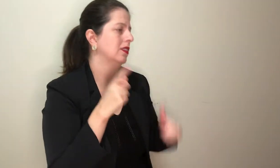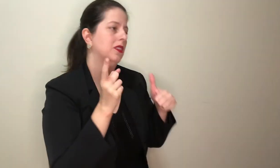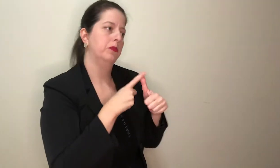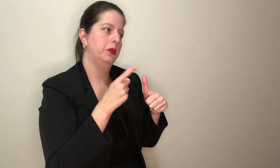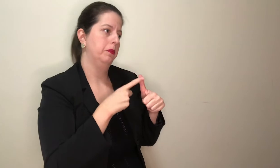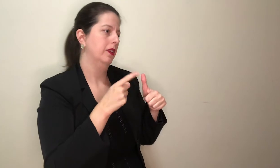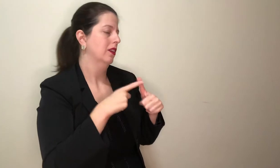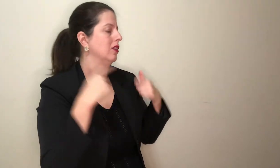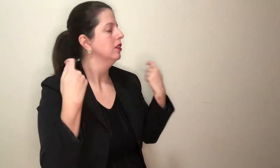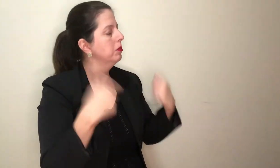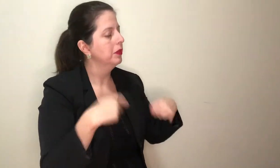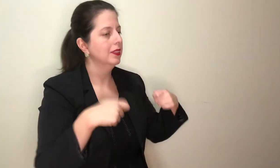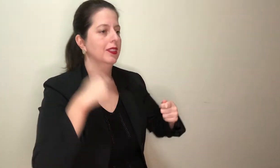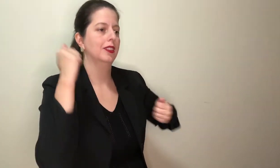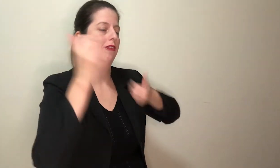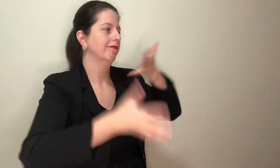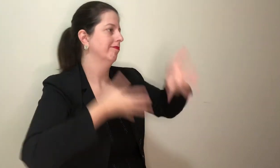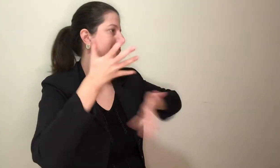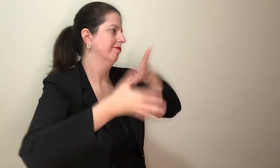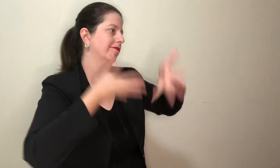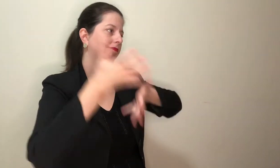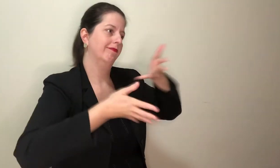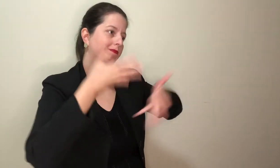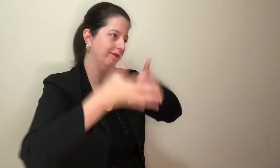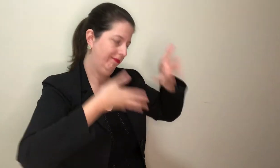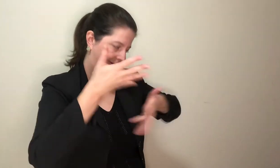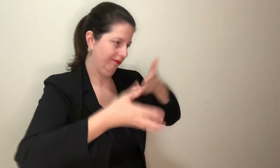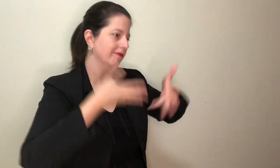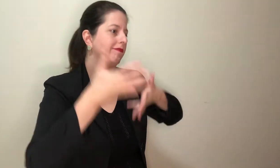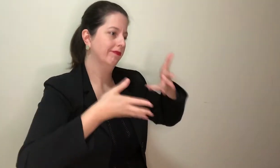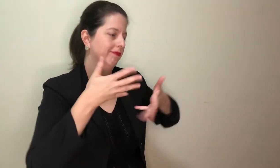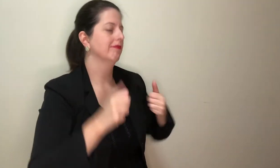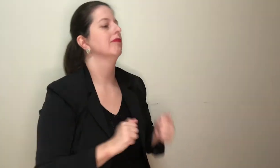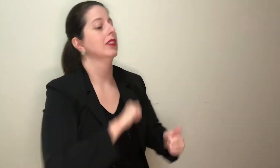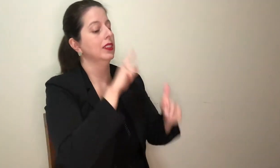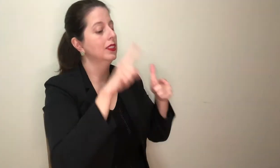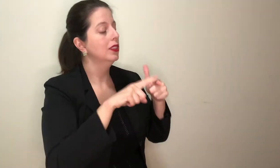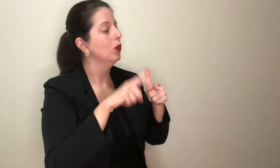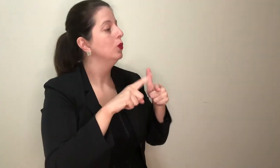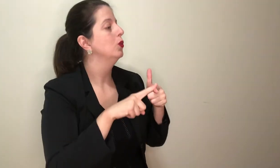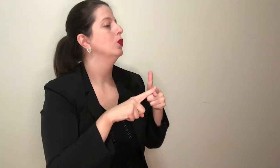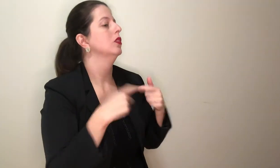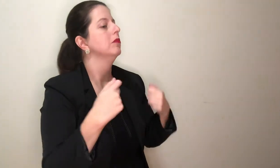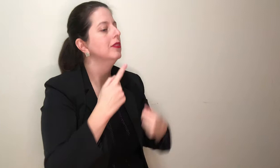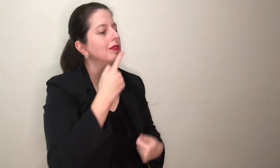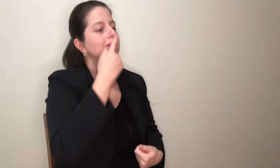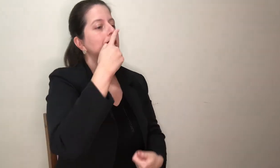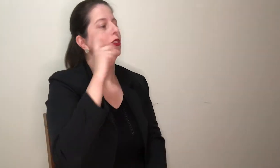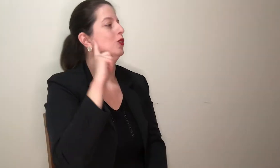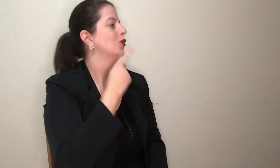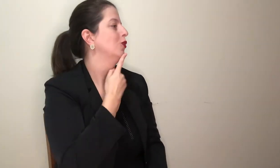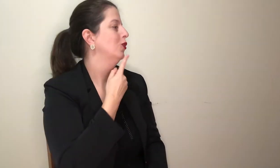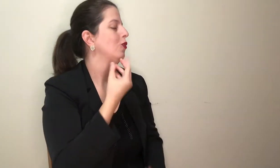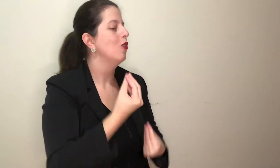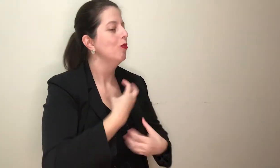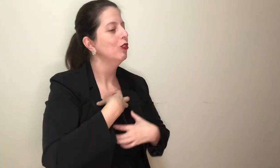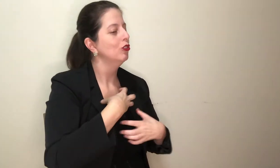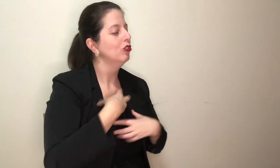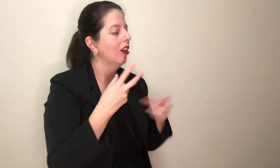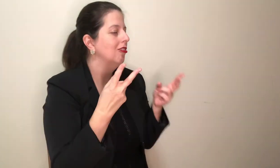surdo na escrita e na leitura do português? Em primeiro lugar, é preciso a Libras. Em segundo lugar,